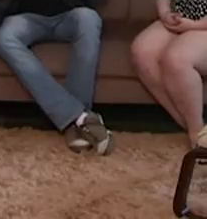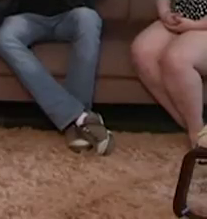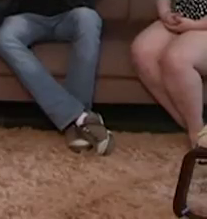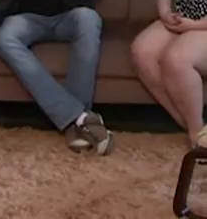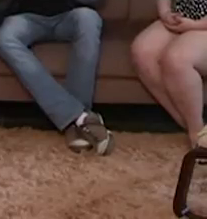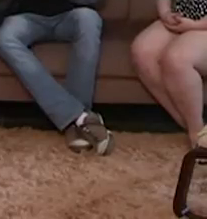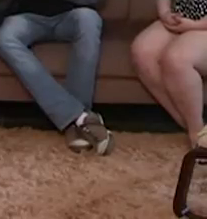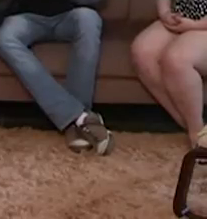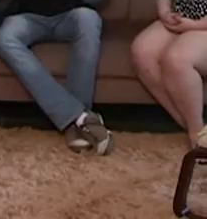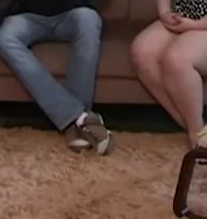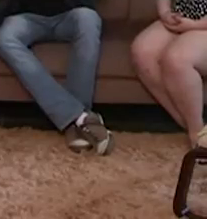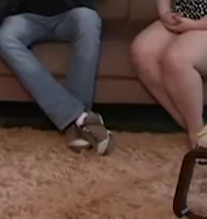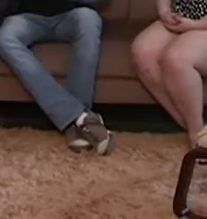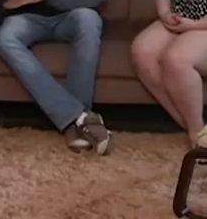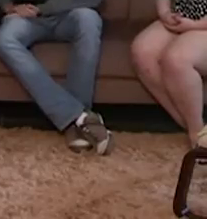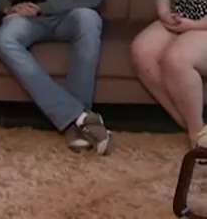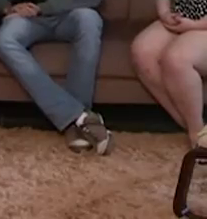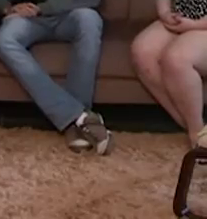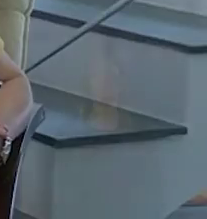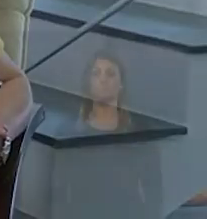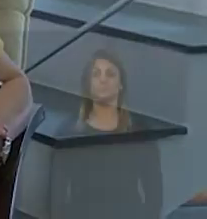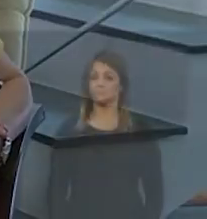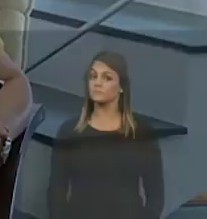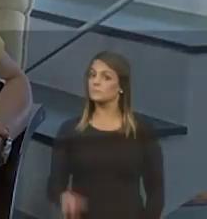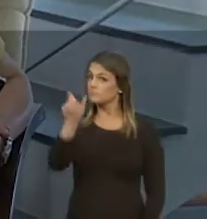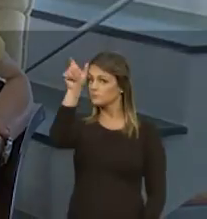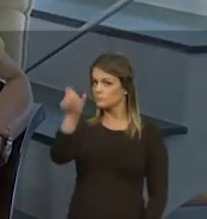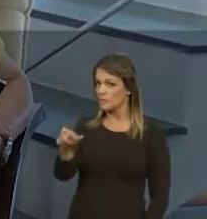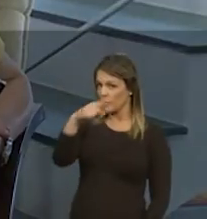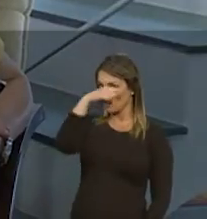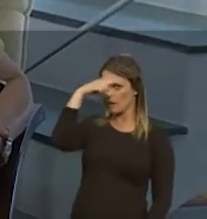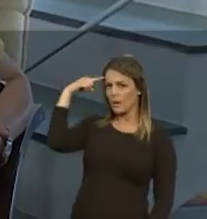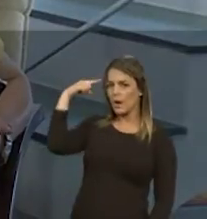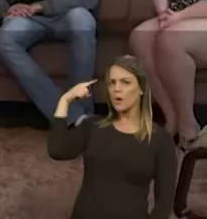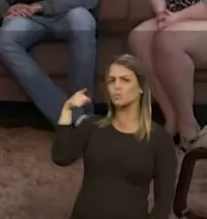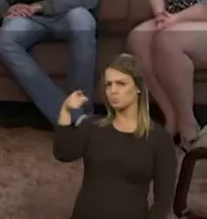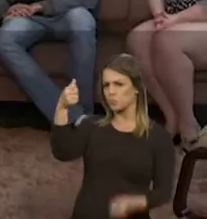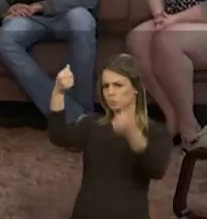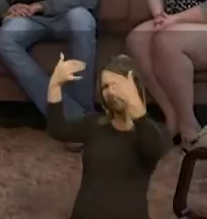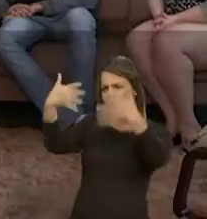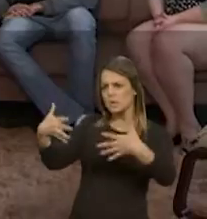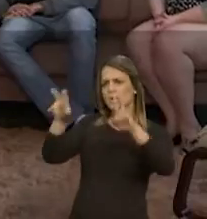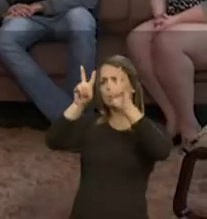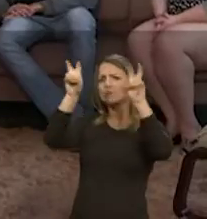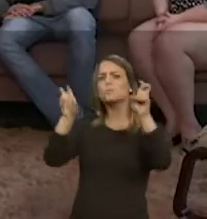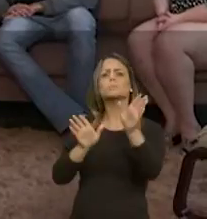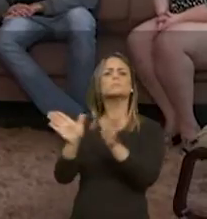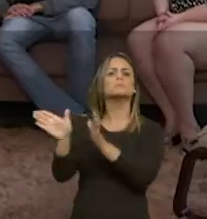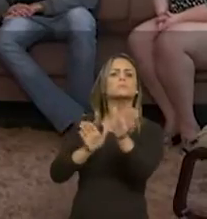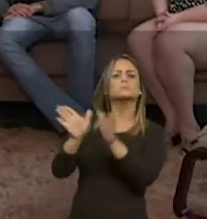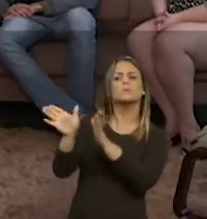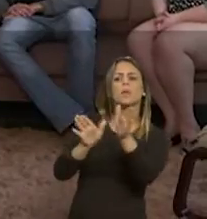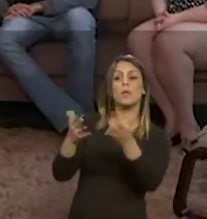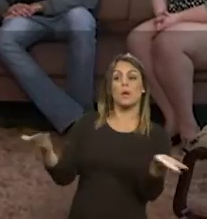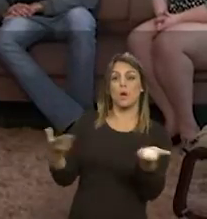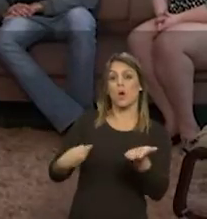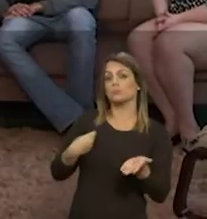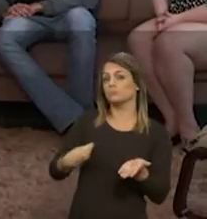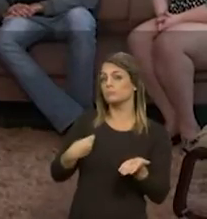grande de fazer um projeto nesse sentido. Cláudia, algum relato sobre acessibilidade que tu esteja vivenciando,